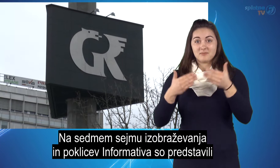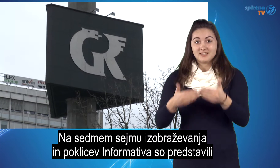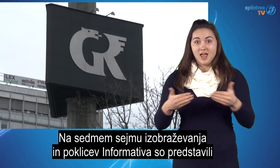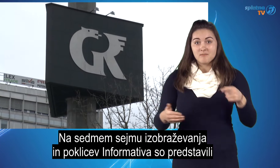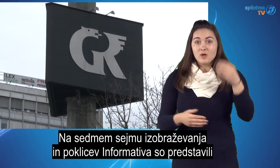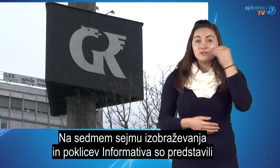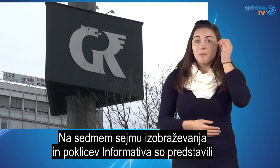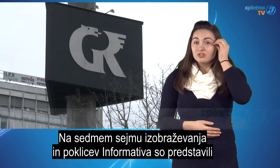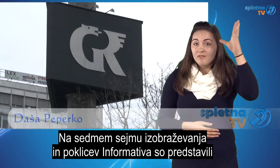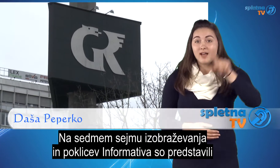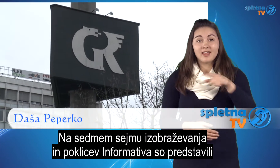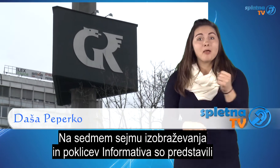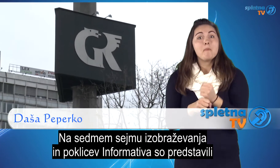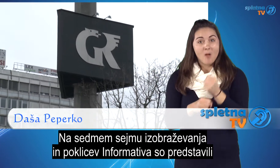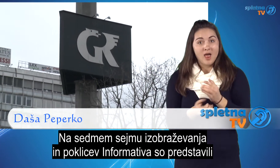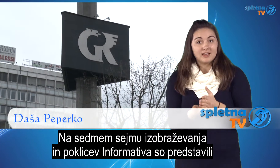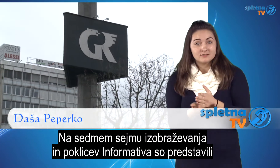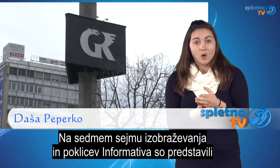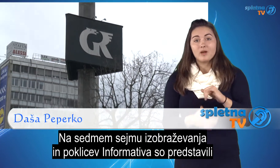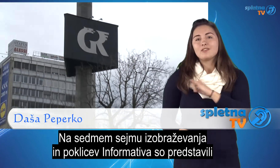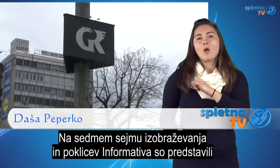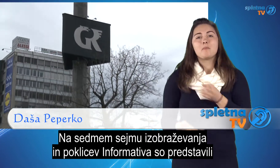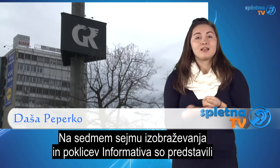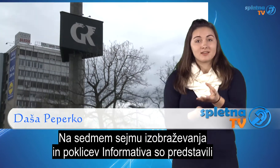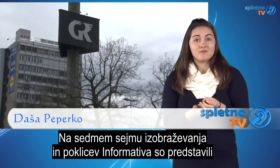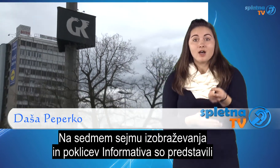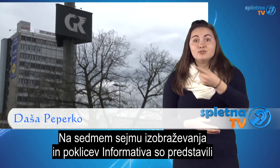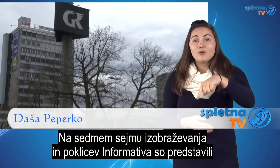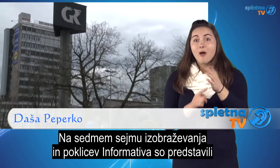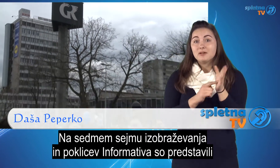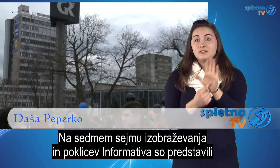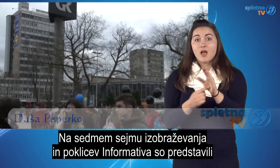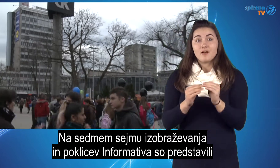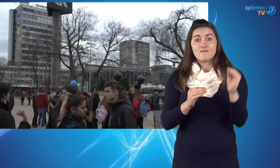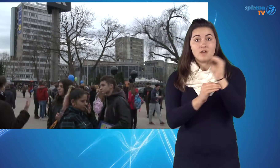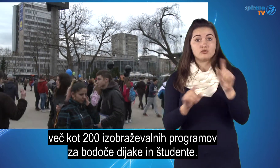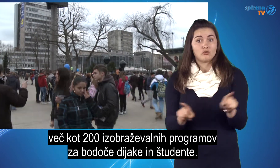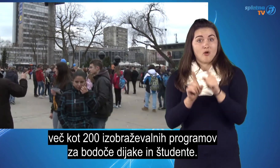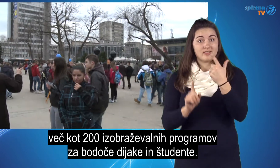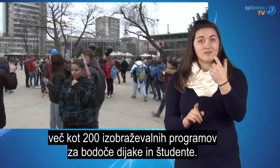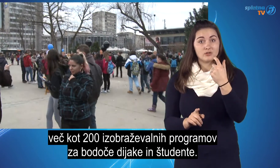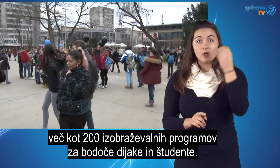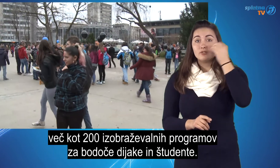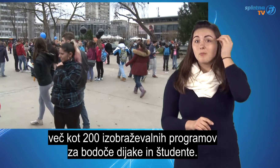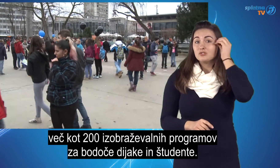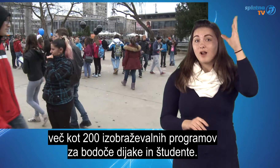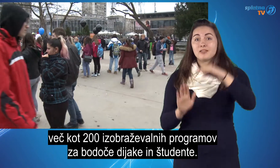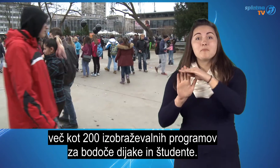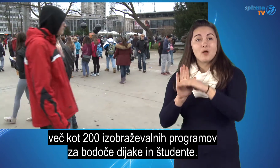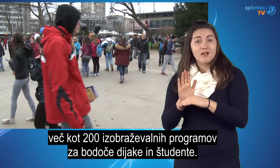Na 7. sejmu izobraževanja in poklicev Informativa so predstavili več kot 200 izobraževalnih programov za bodoče